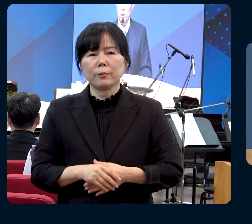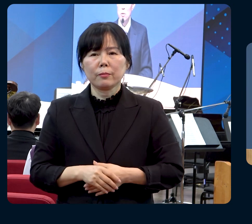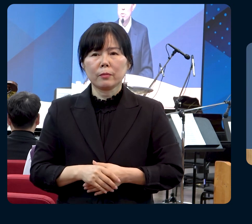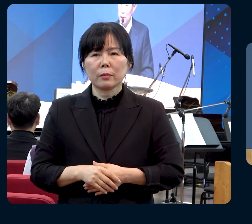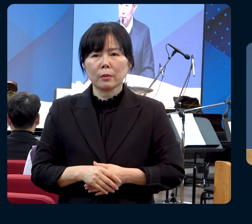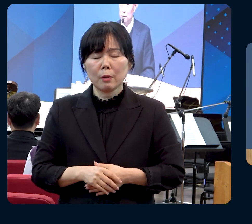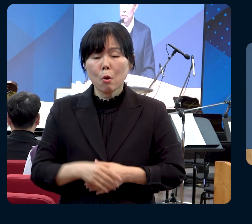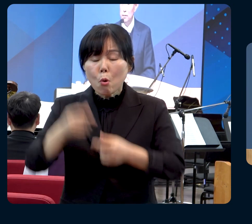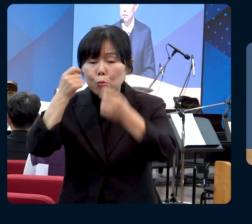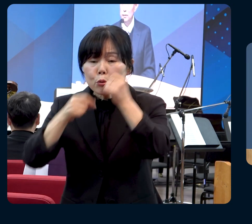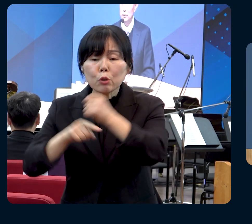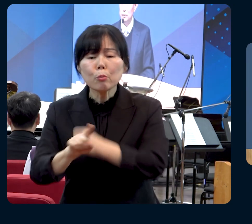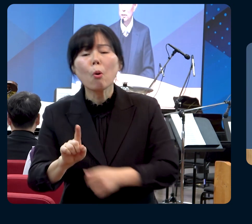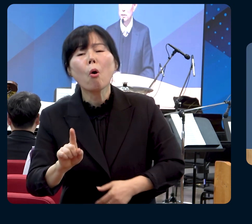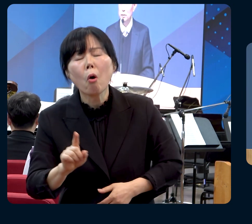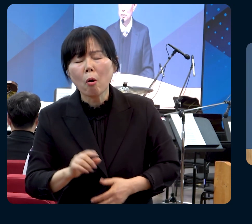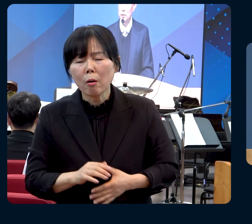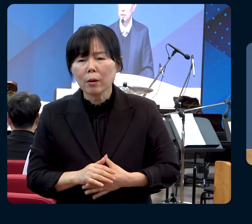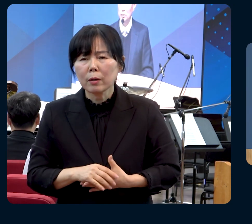왜 우세요?